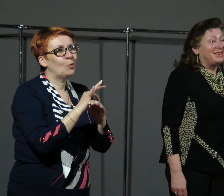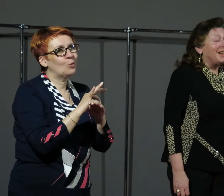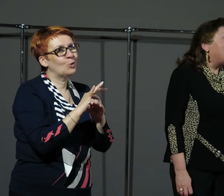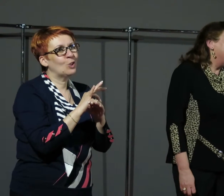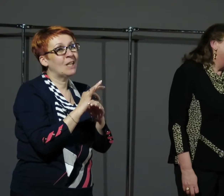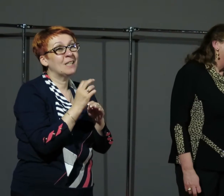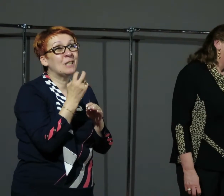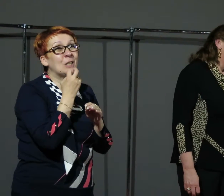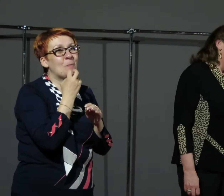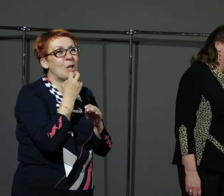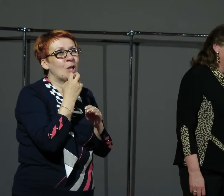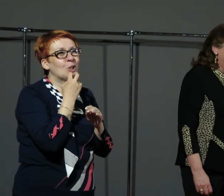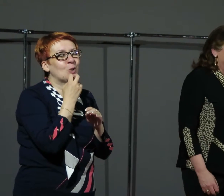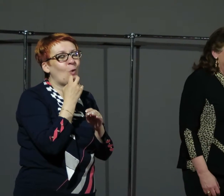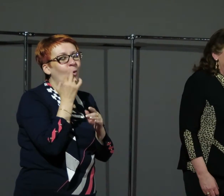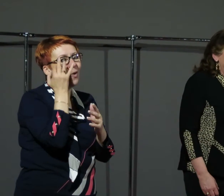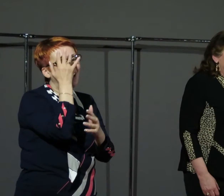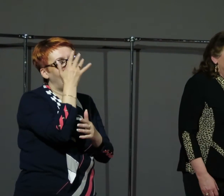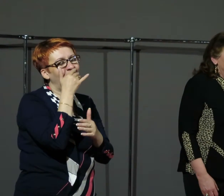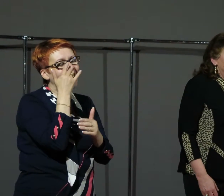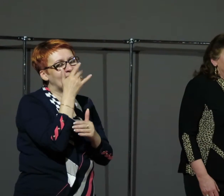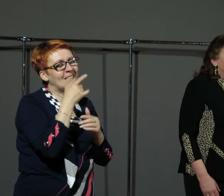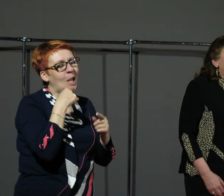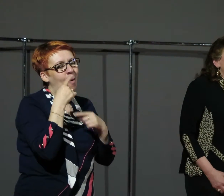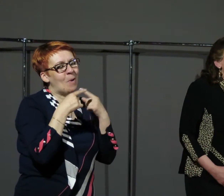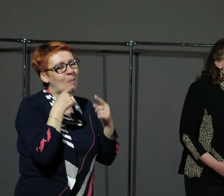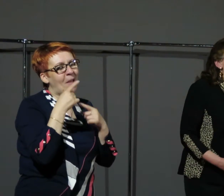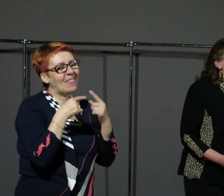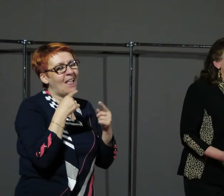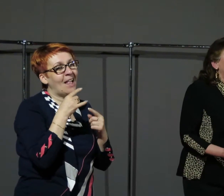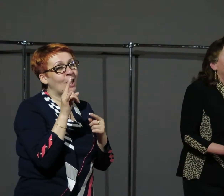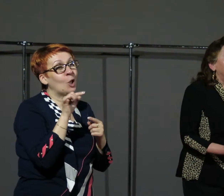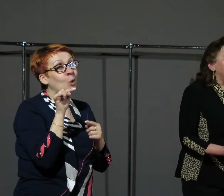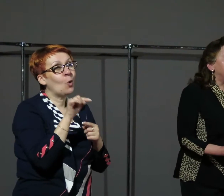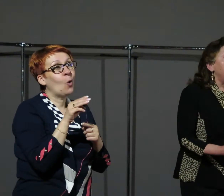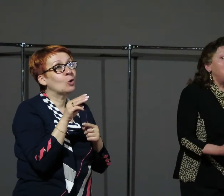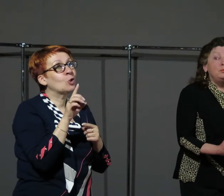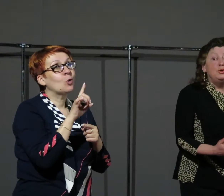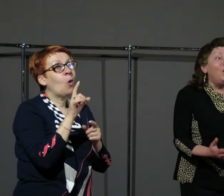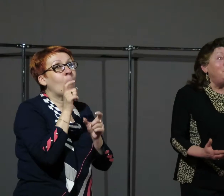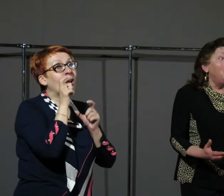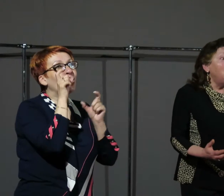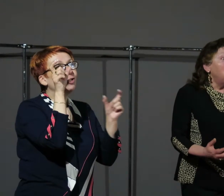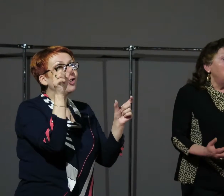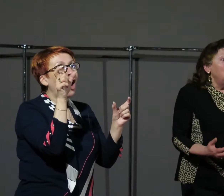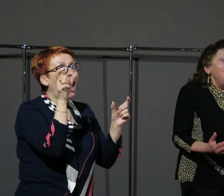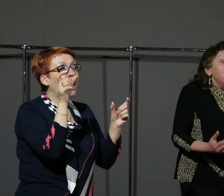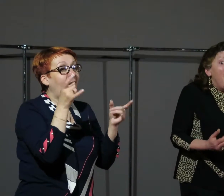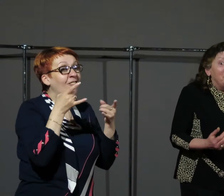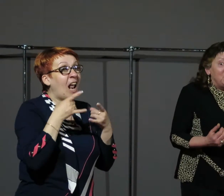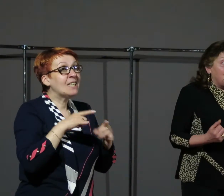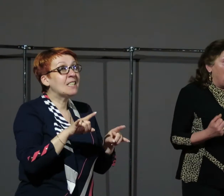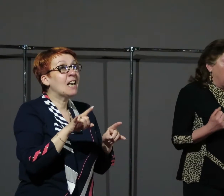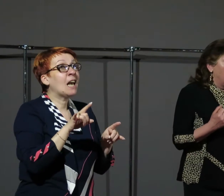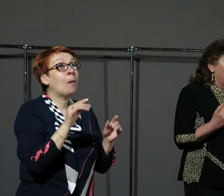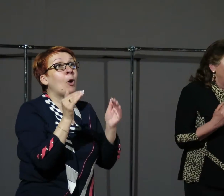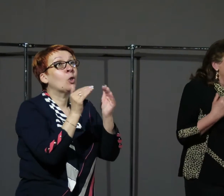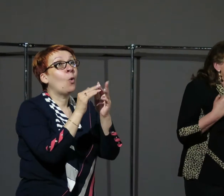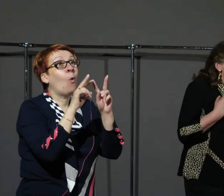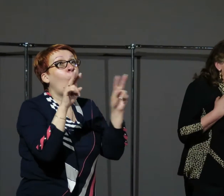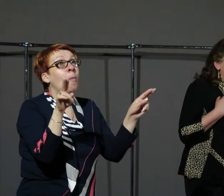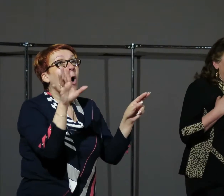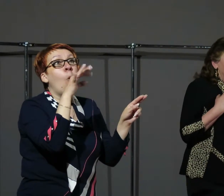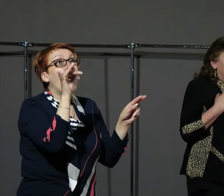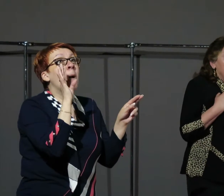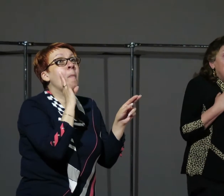смешное бормотание во сне, и то, что прокричать в родильном доме: «Ой, мамочка!